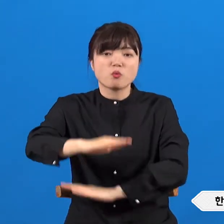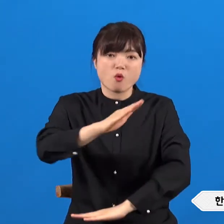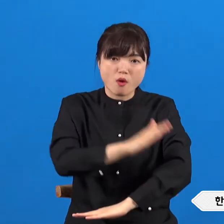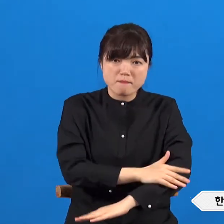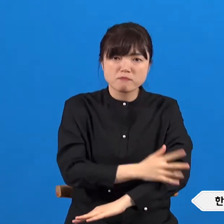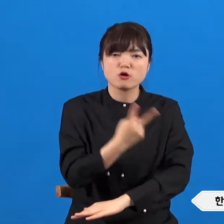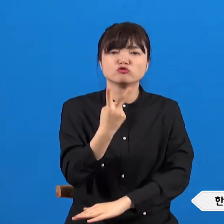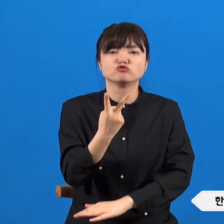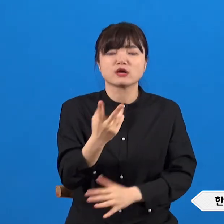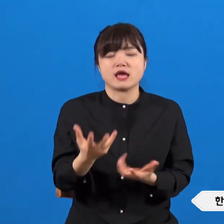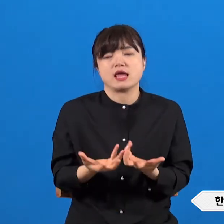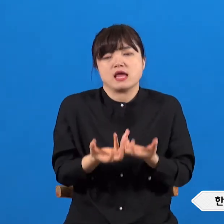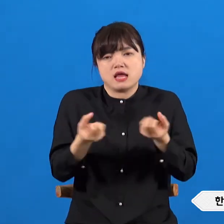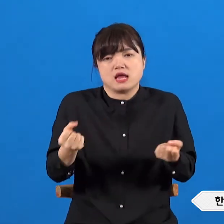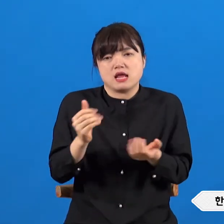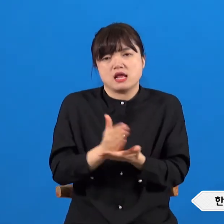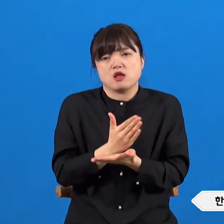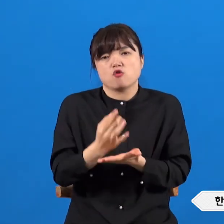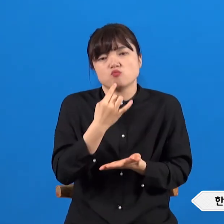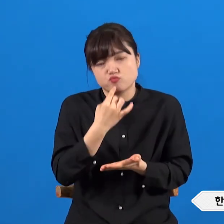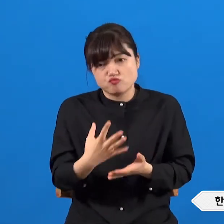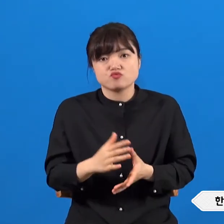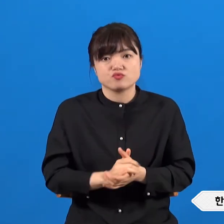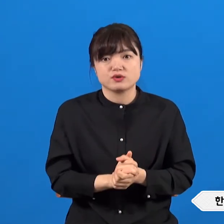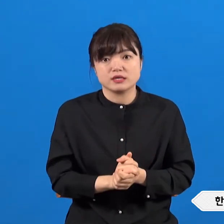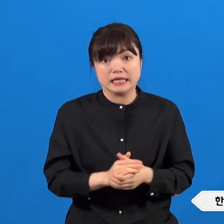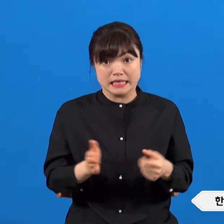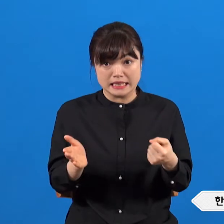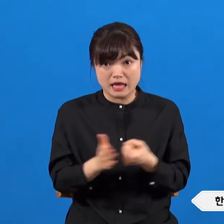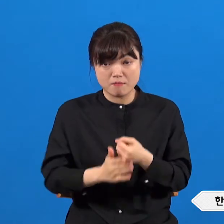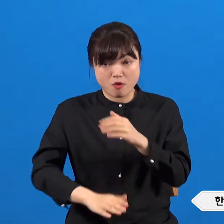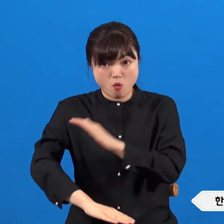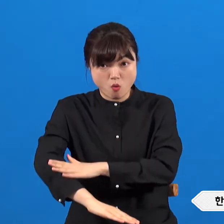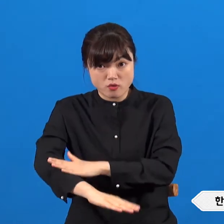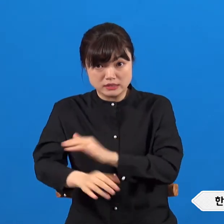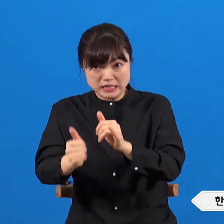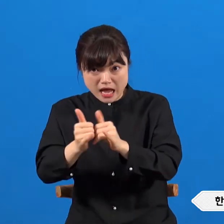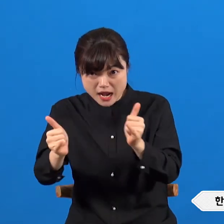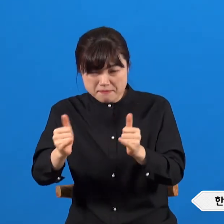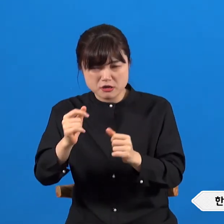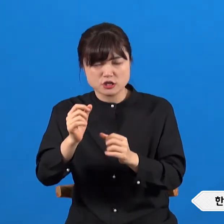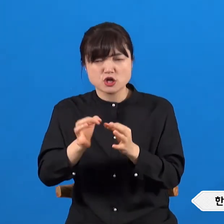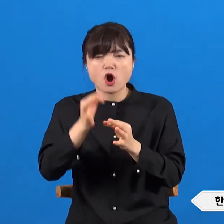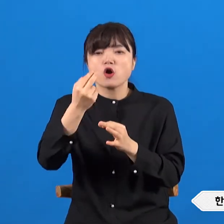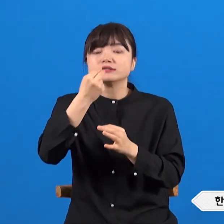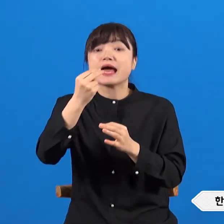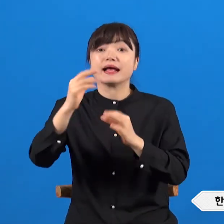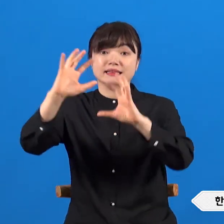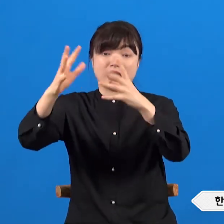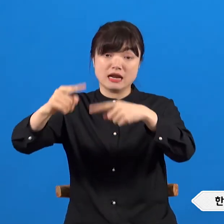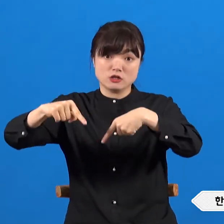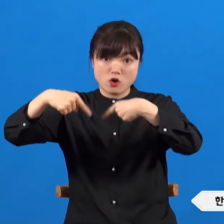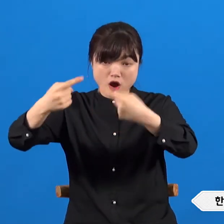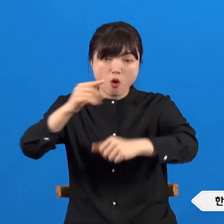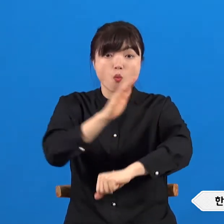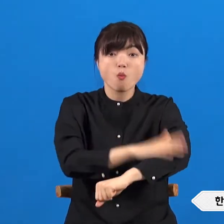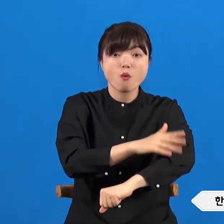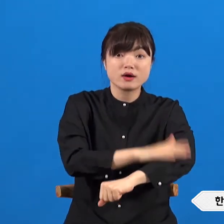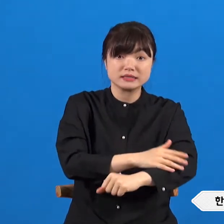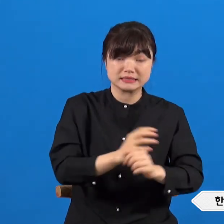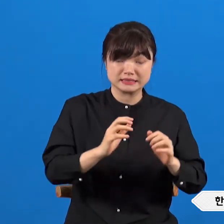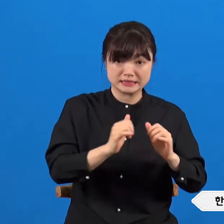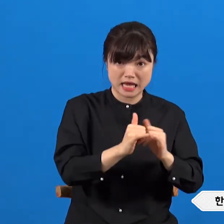두 가지밖에는 없습니다. 그래서 오른편 사람은 영생의 나라에 들어가고 왼편